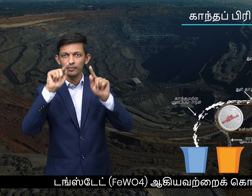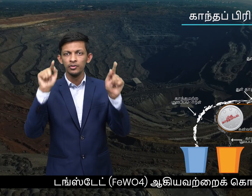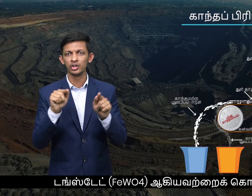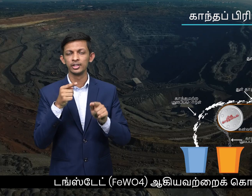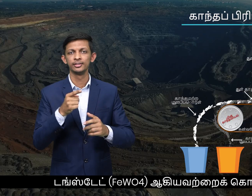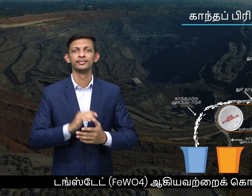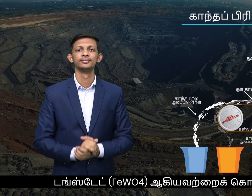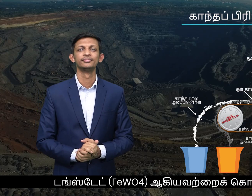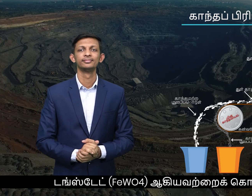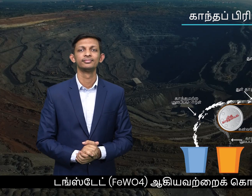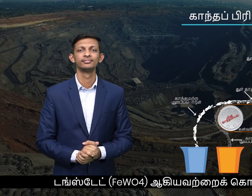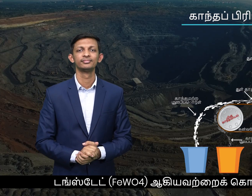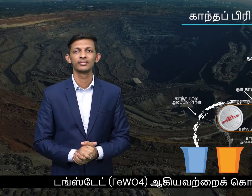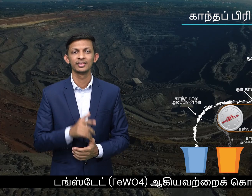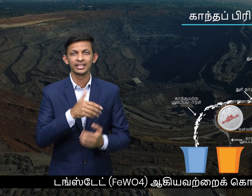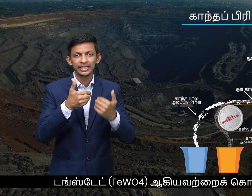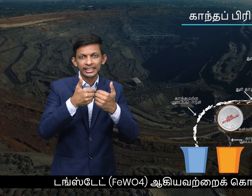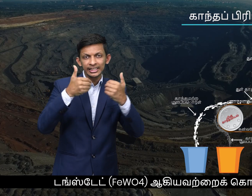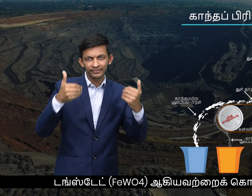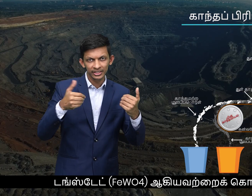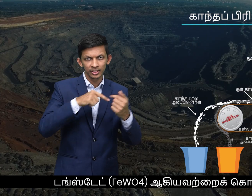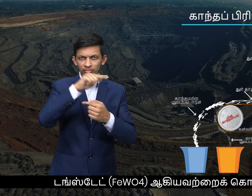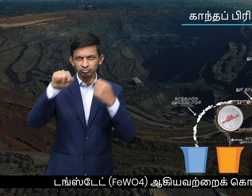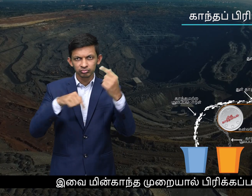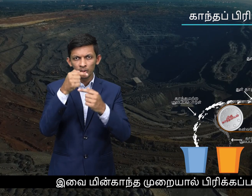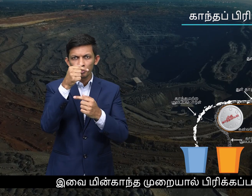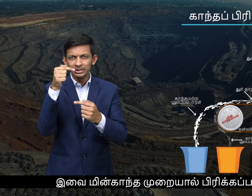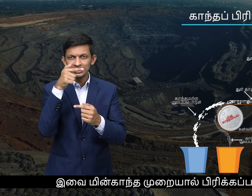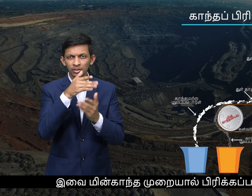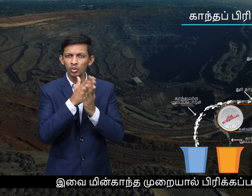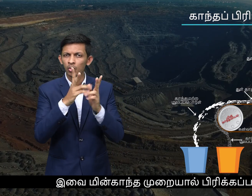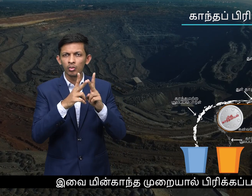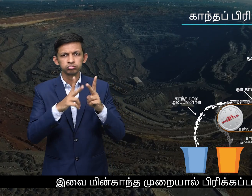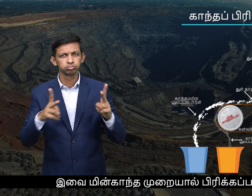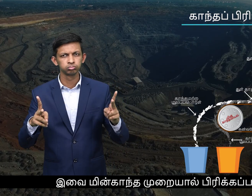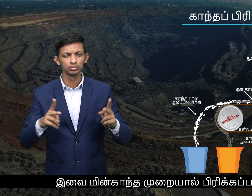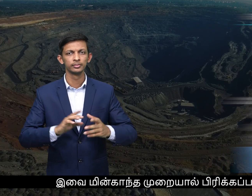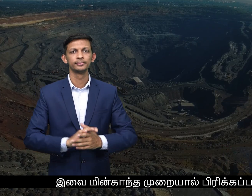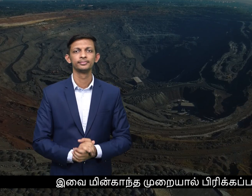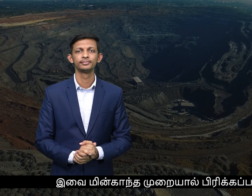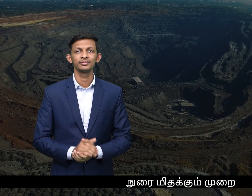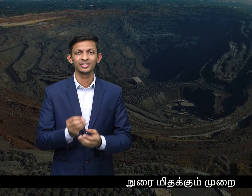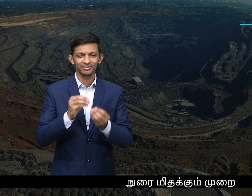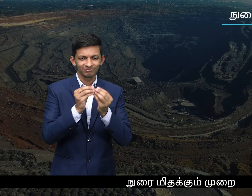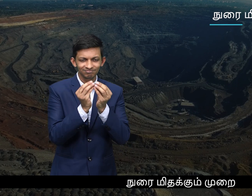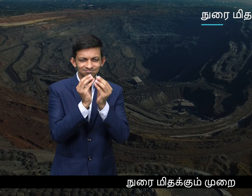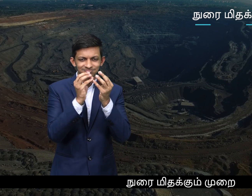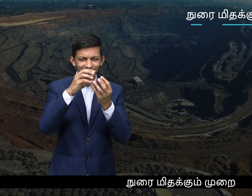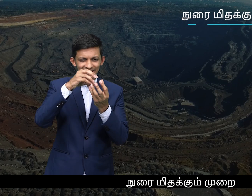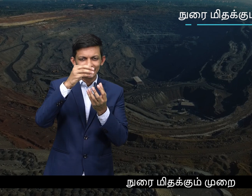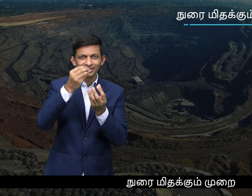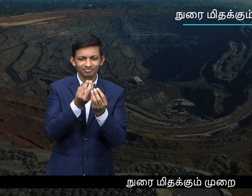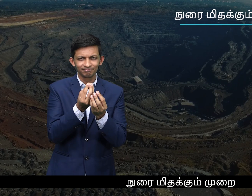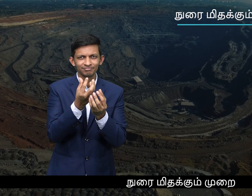அதாவது FeWO4 ஆகியவற்றை கொண்டுள்ளது. இவை மின்காந்த முறையால் பிரிக்கப்படுகின்றன. நுரை மிதக்கும்